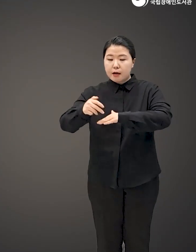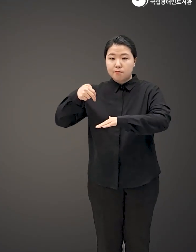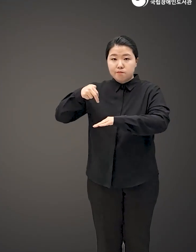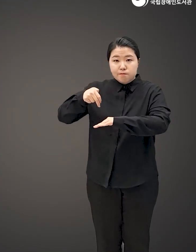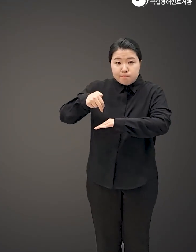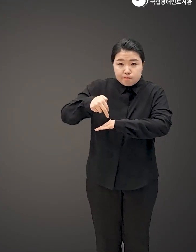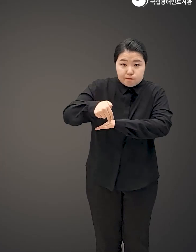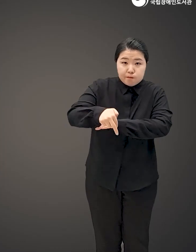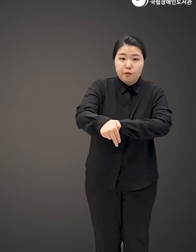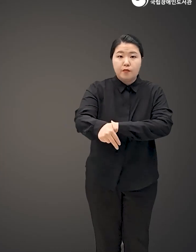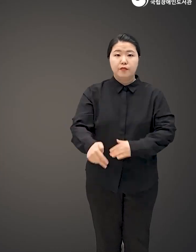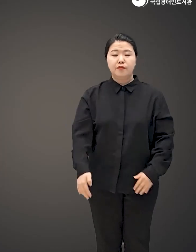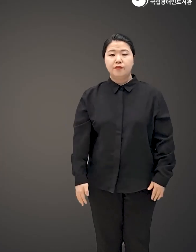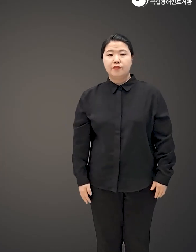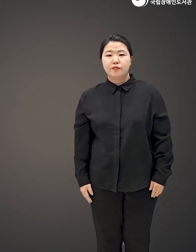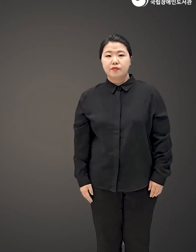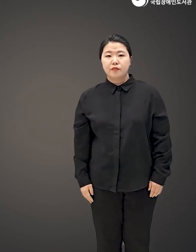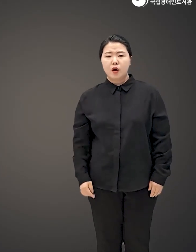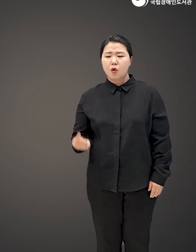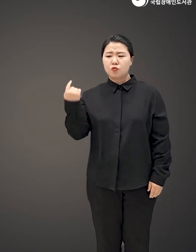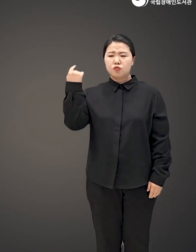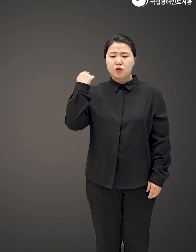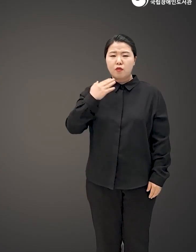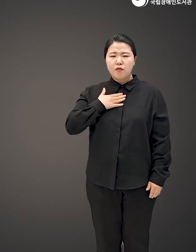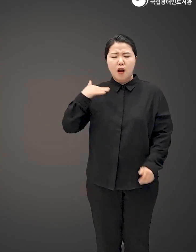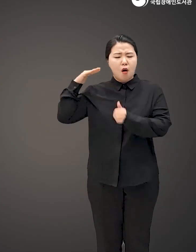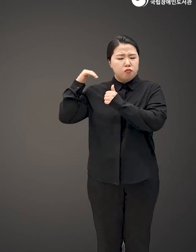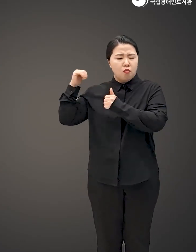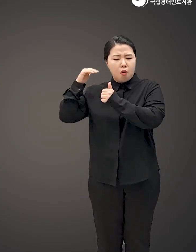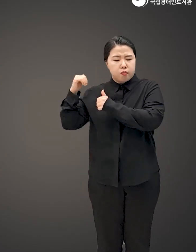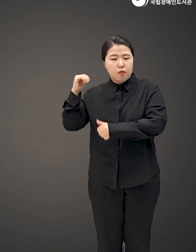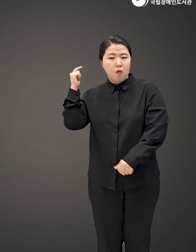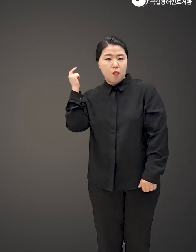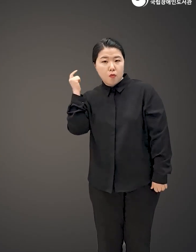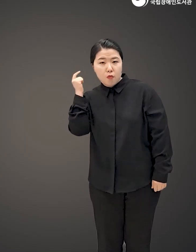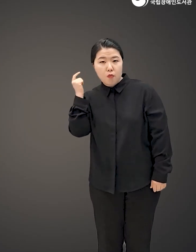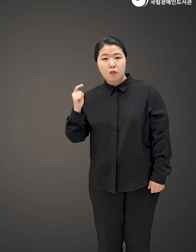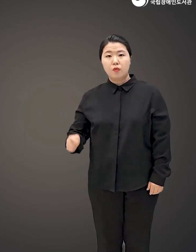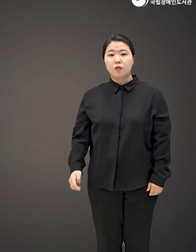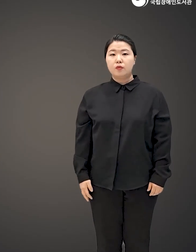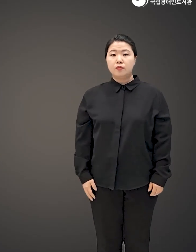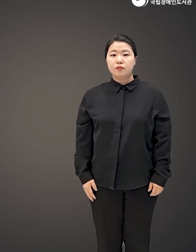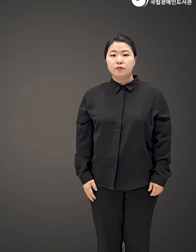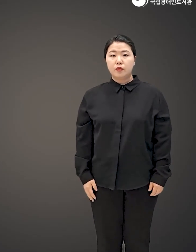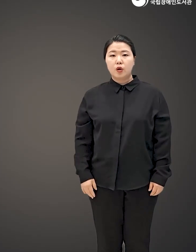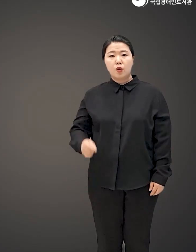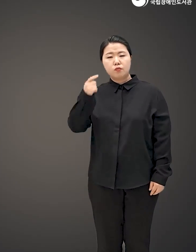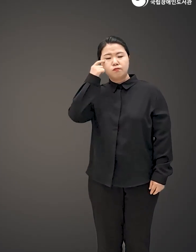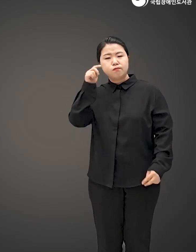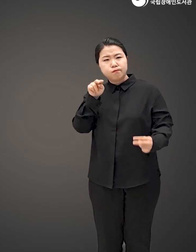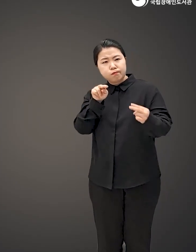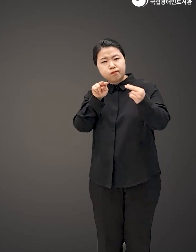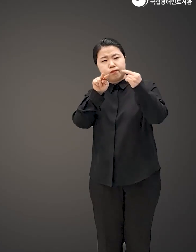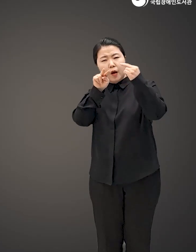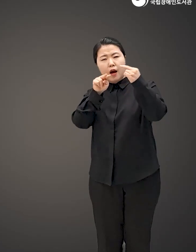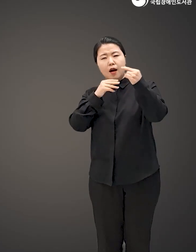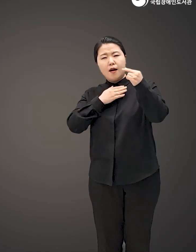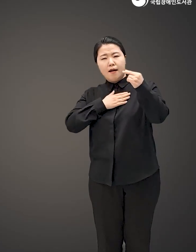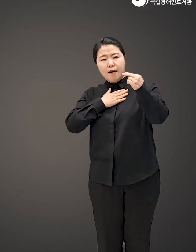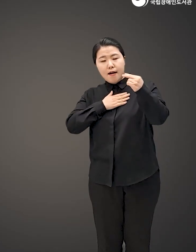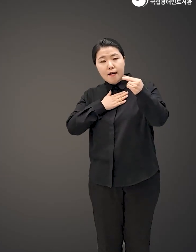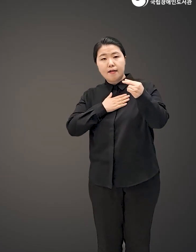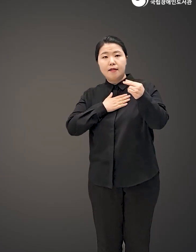계단을 단숨에 뛰어 내려갔다. 내 이름을 부르는 녀석의 목소리가 들렸다. 서로만 알아볼 수 있는